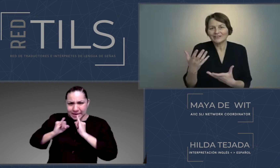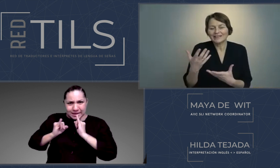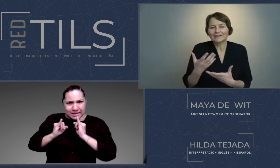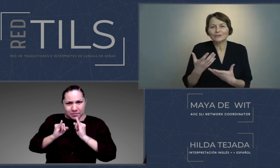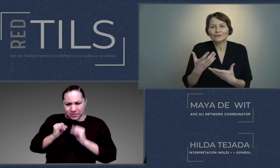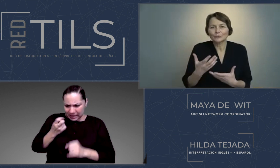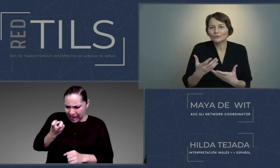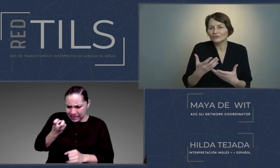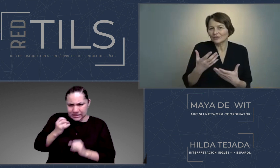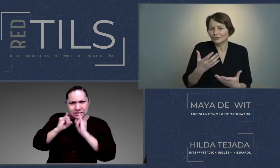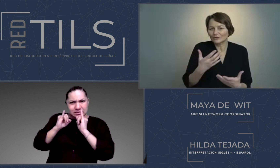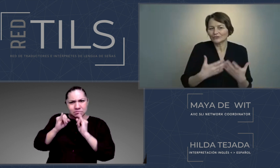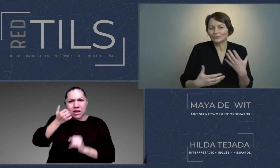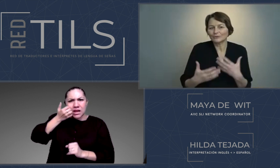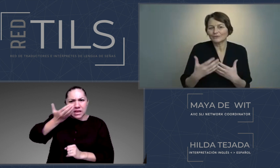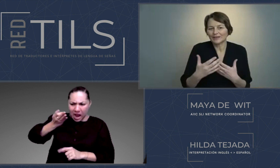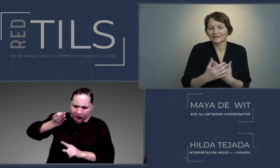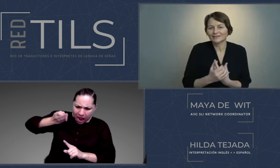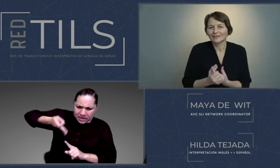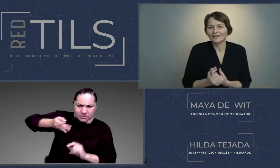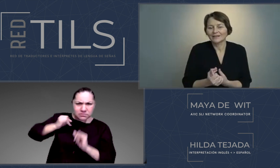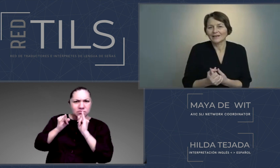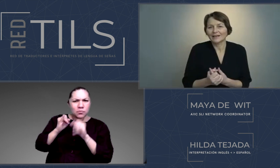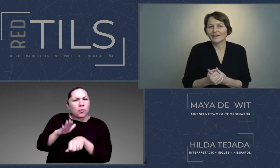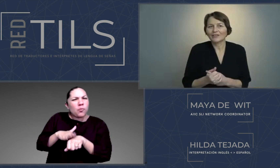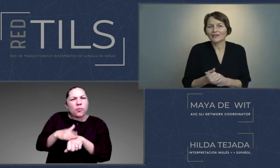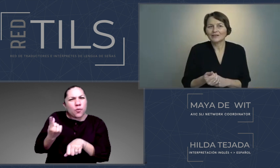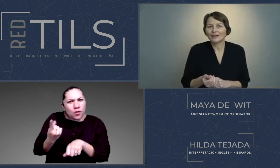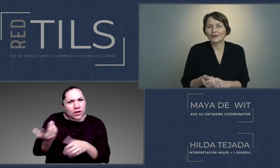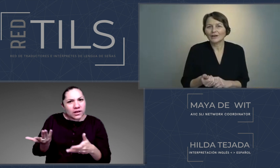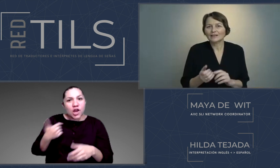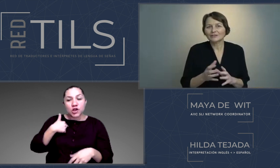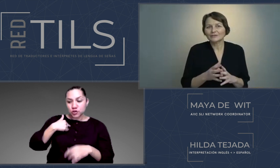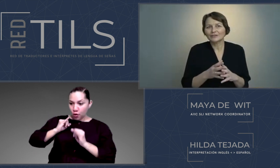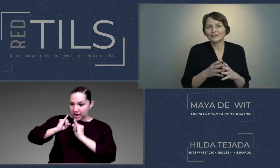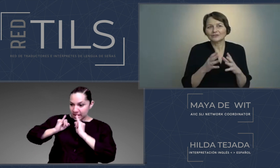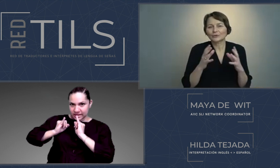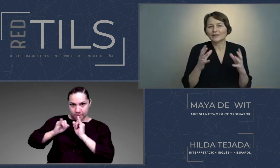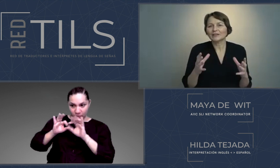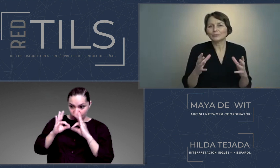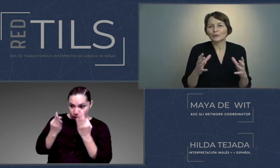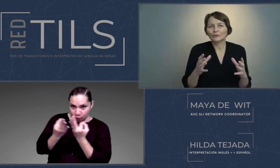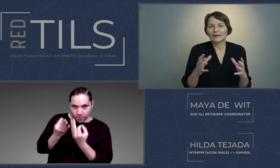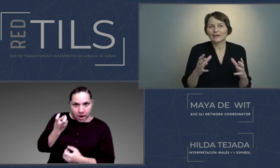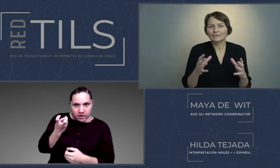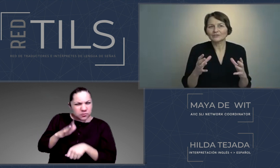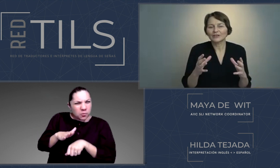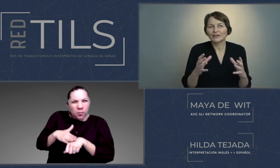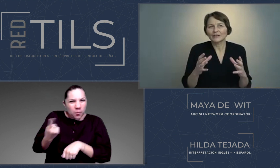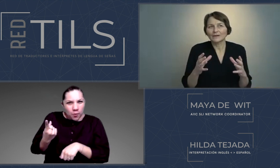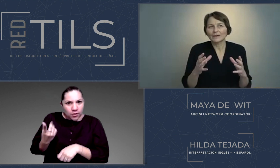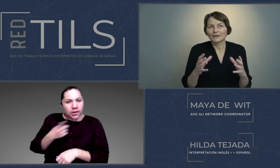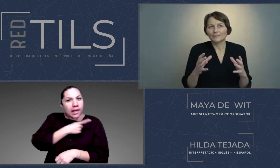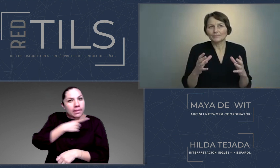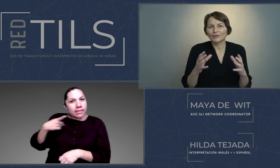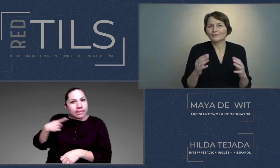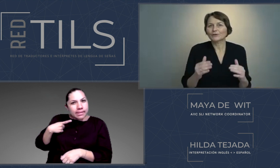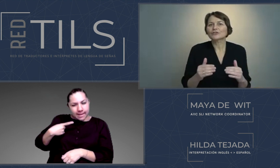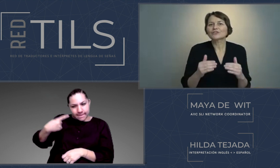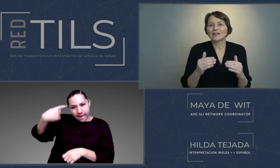como intérprete? Entonces, es necesario aprender y obtener las herramientas para poder reflexionar.